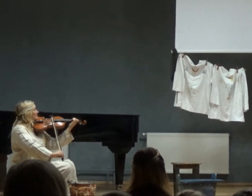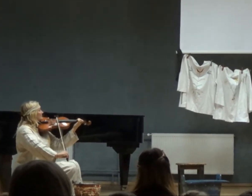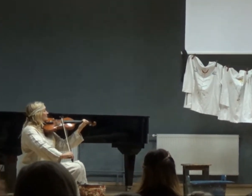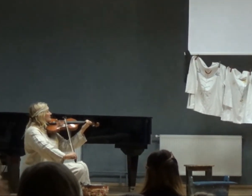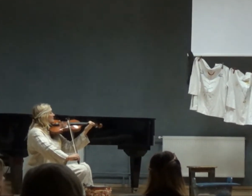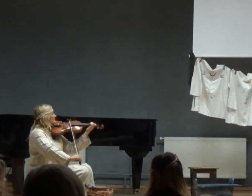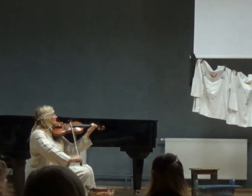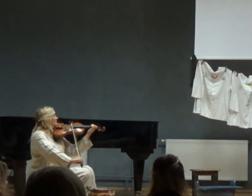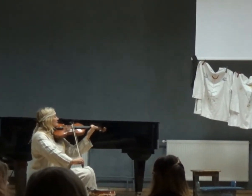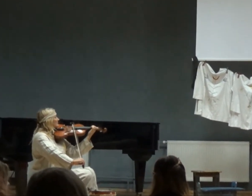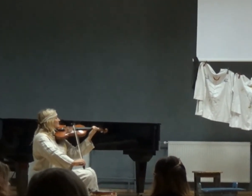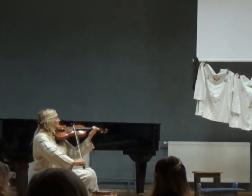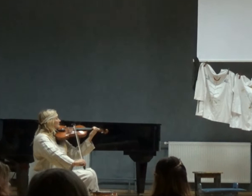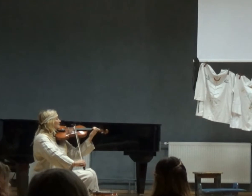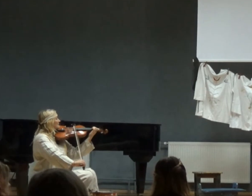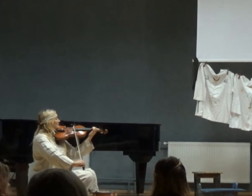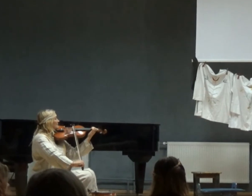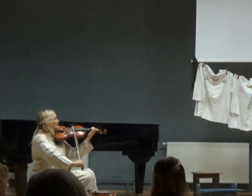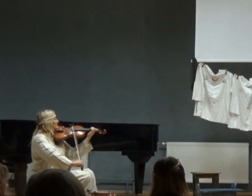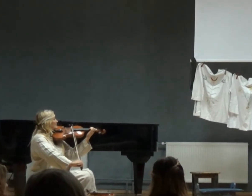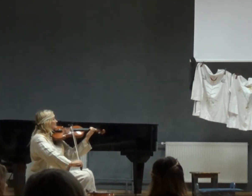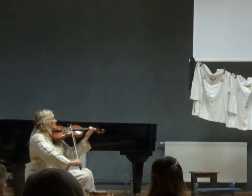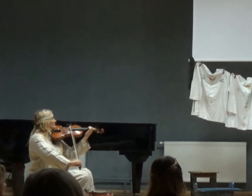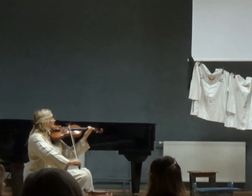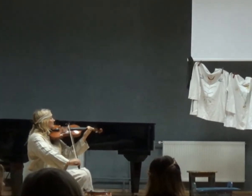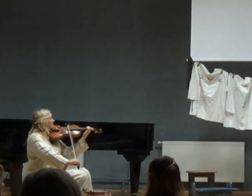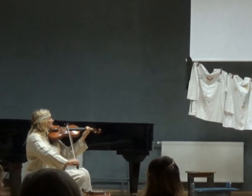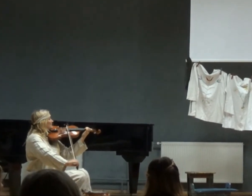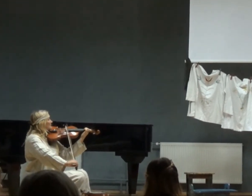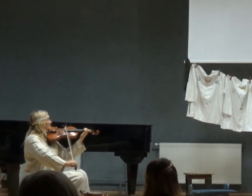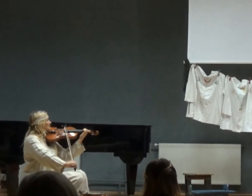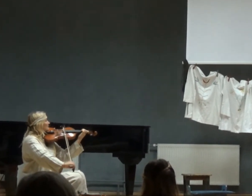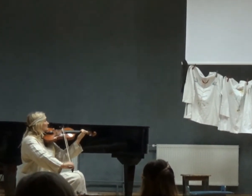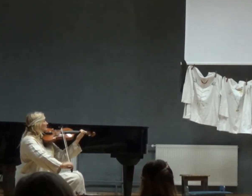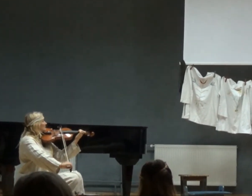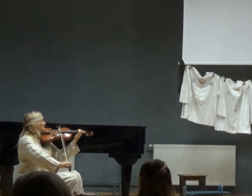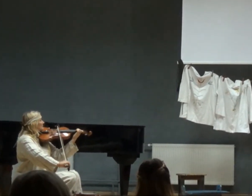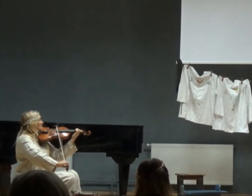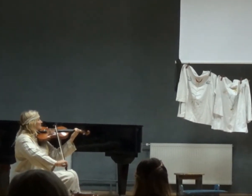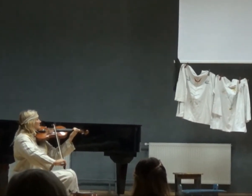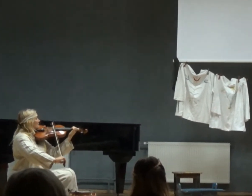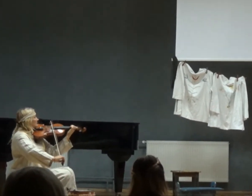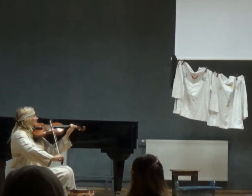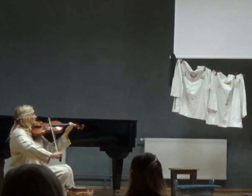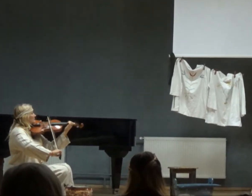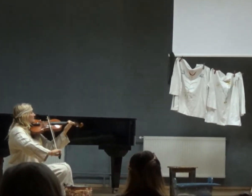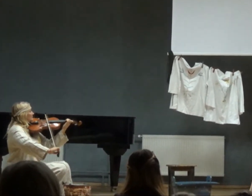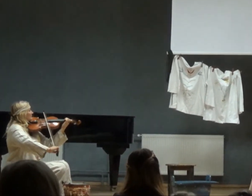Prižadėjote dėti už ančių.